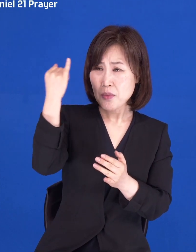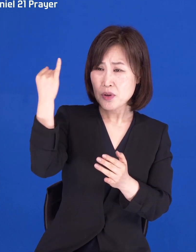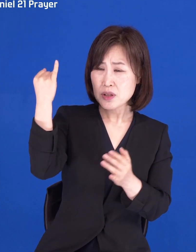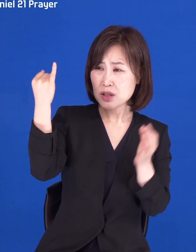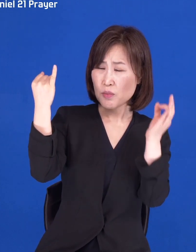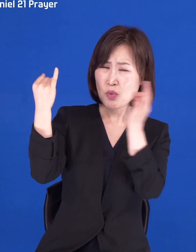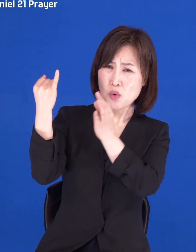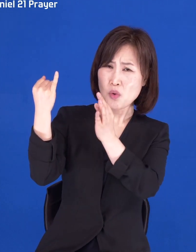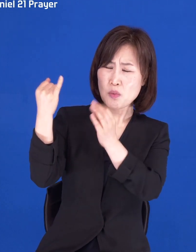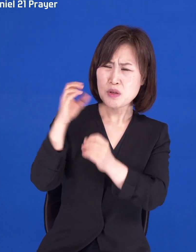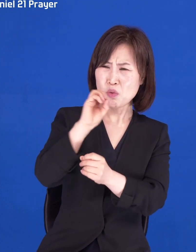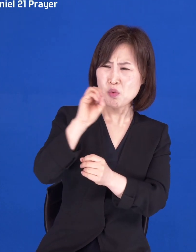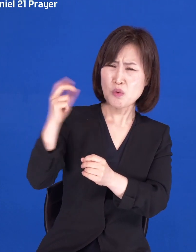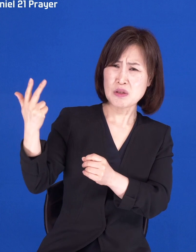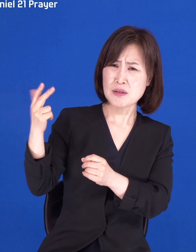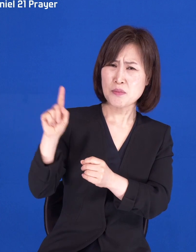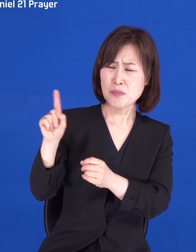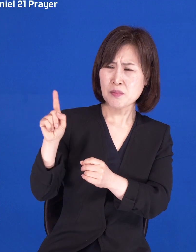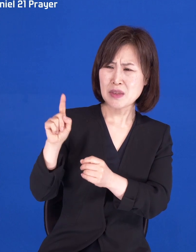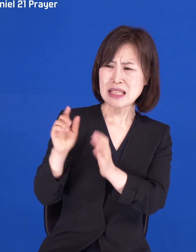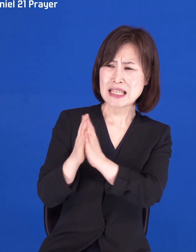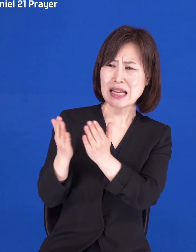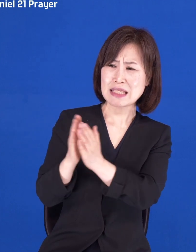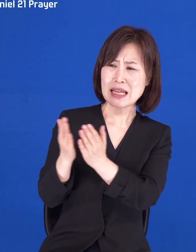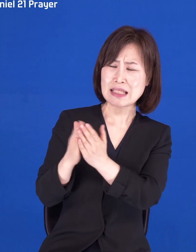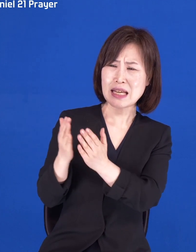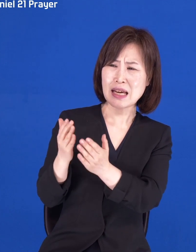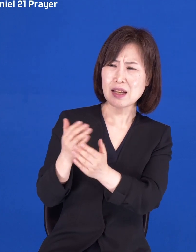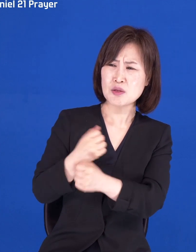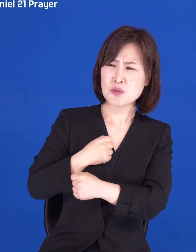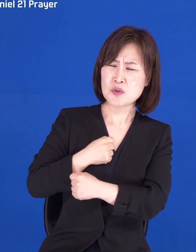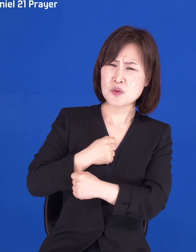작은 소리로 책 하시면서